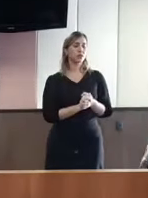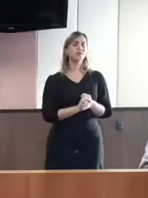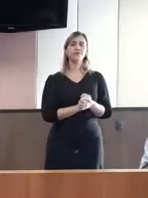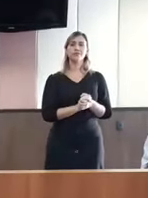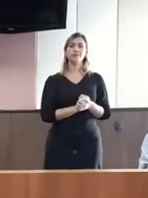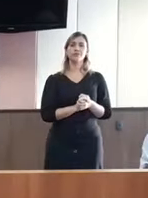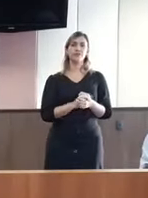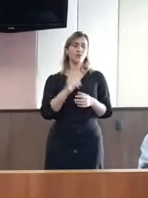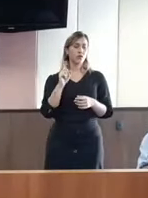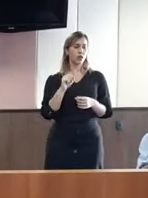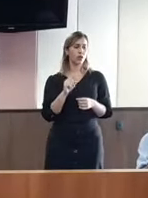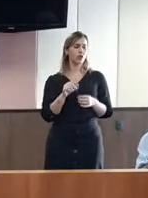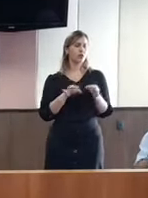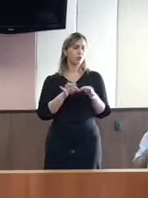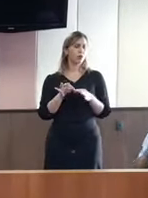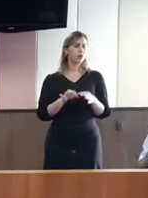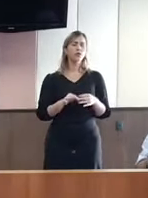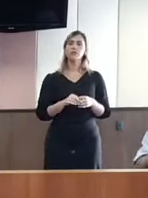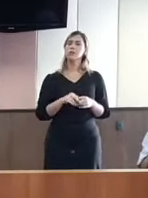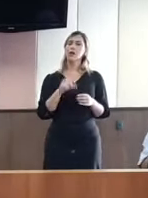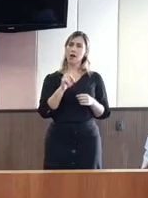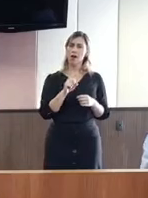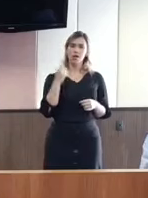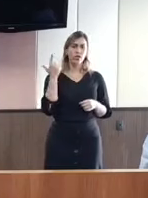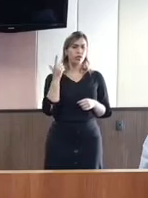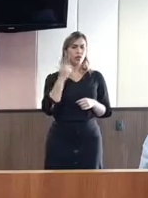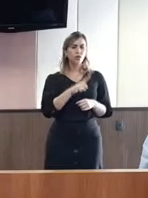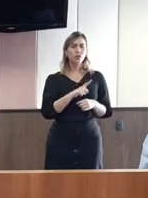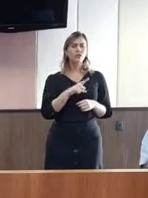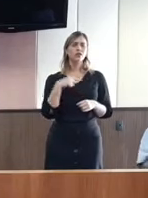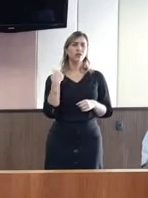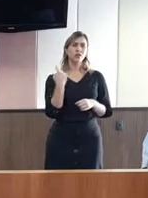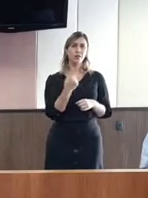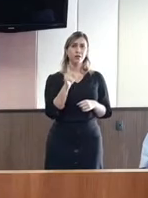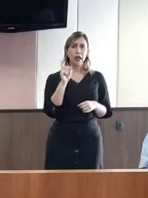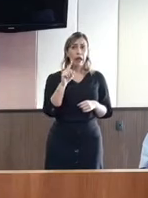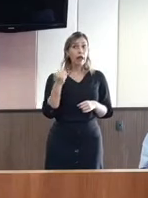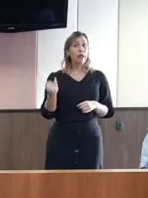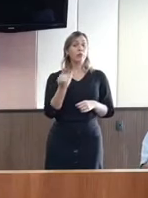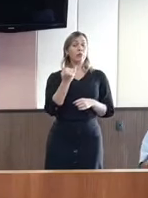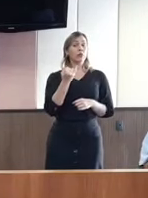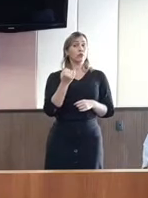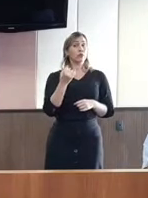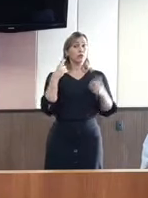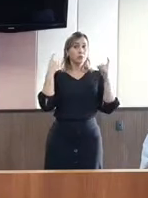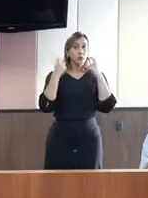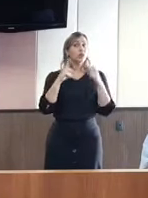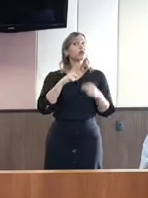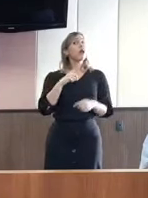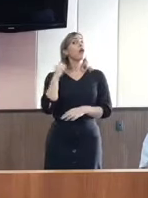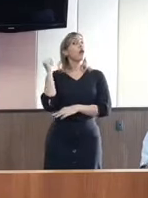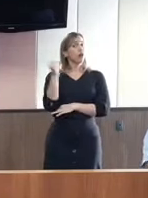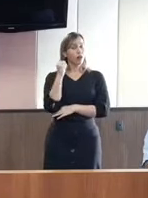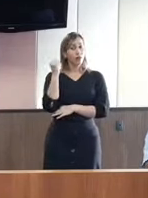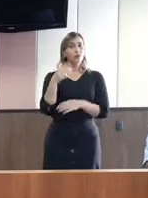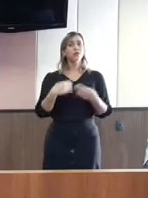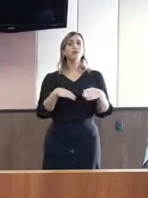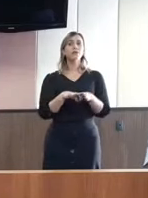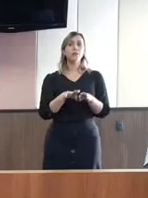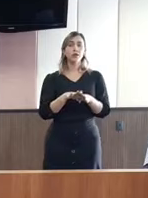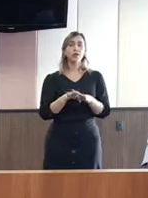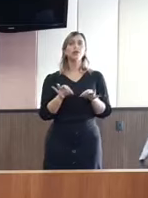que nós estamos falando, ah, é tudo bem, a gente aguenta. Claro que é uma doença delicada, vocês precisam perceber isso, que tem gravidade e